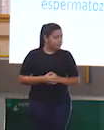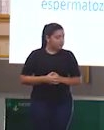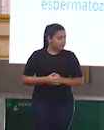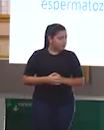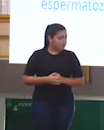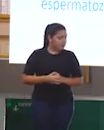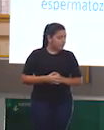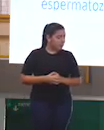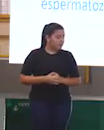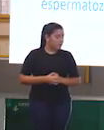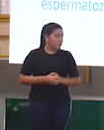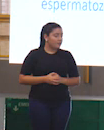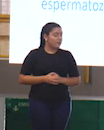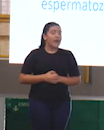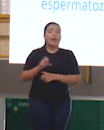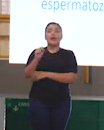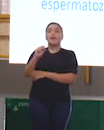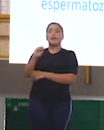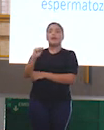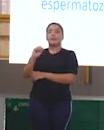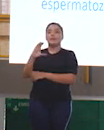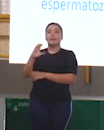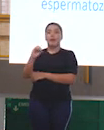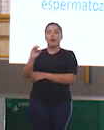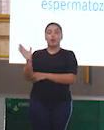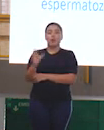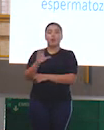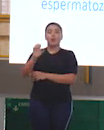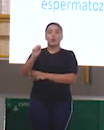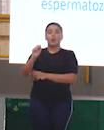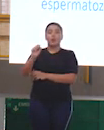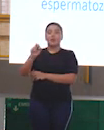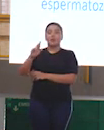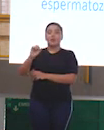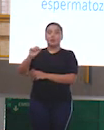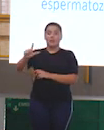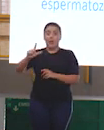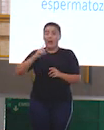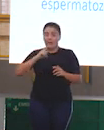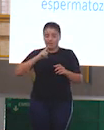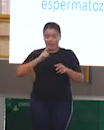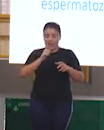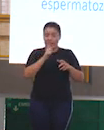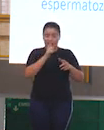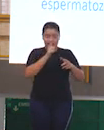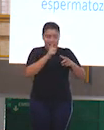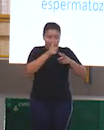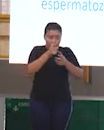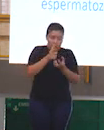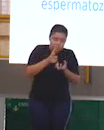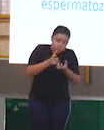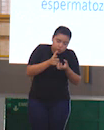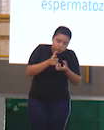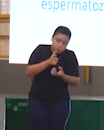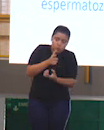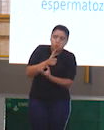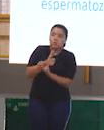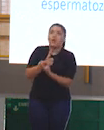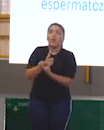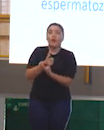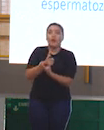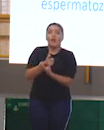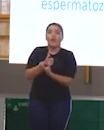Bom, o saco escrotal, como já comentei a vocês, é uma bolsa de pele que vai ficar na cavidade fora do